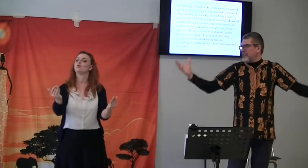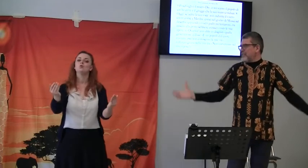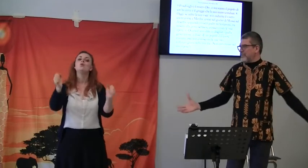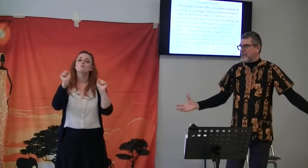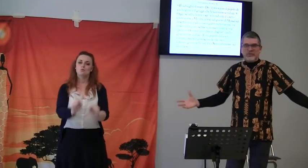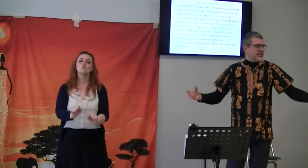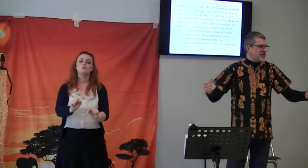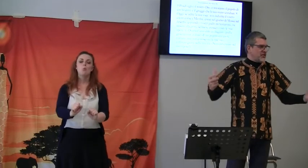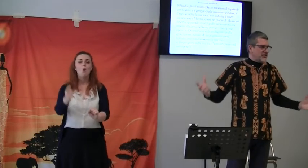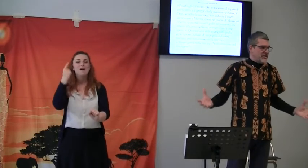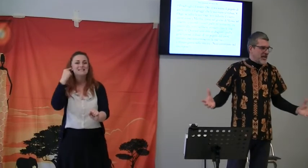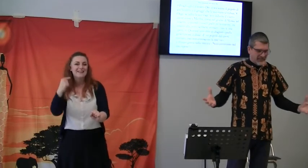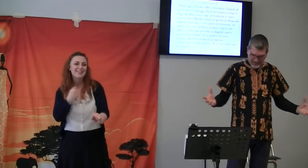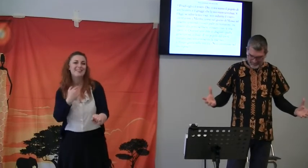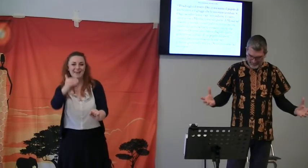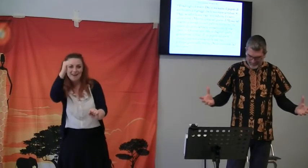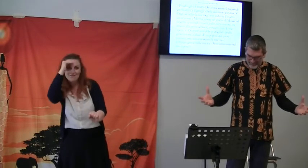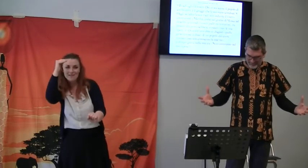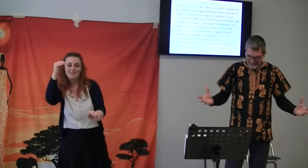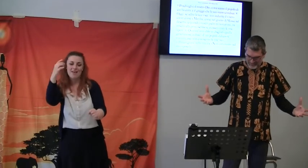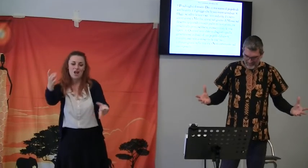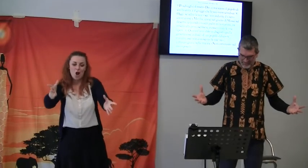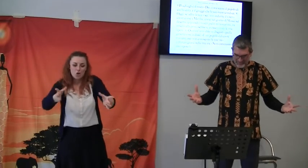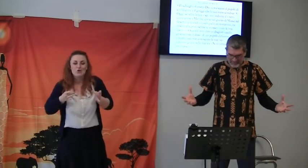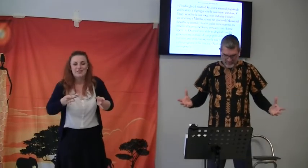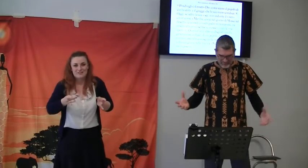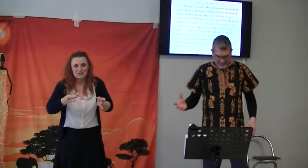Tutti lo vengono a sapere, tutti ne sono contagiati.